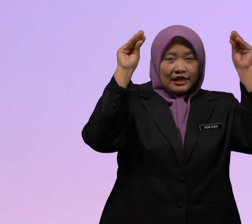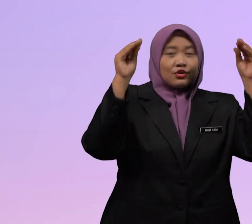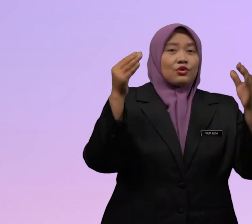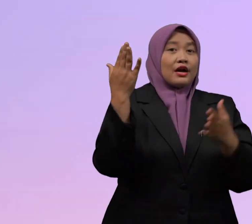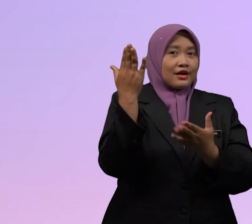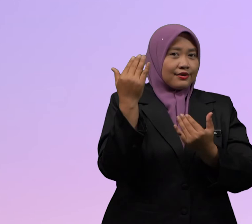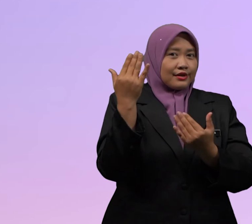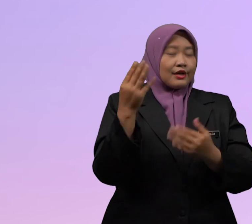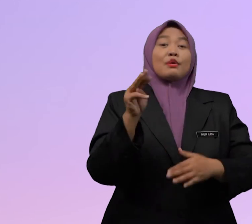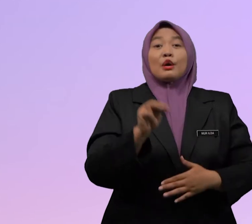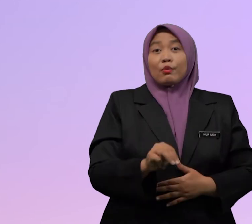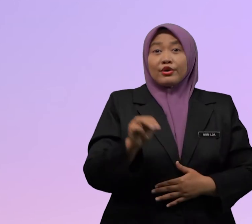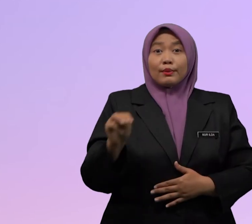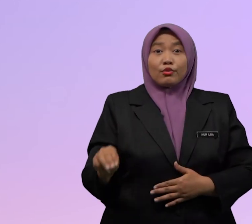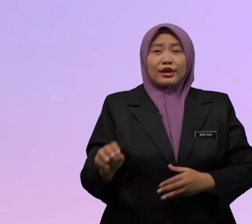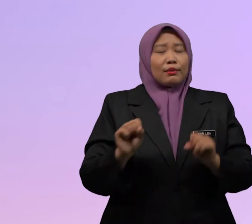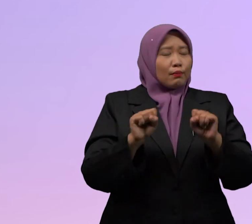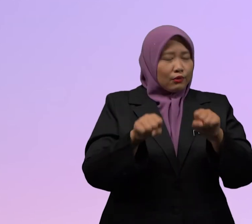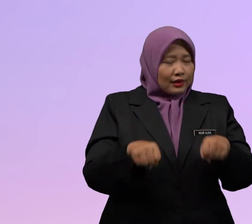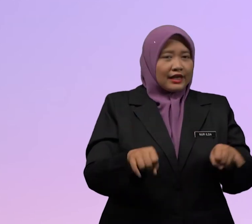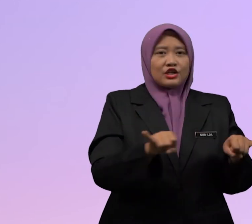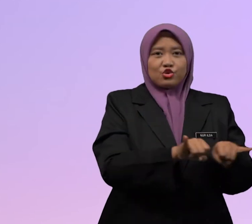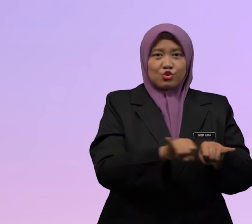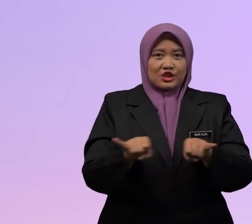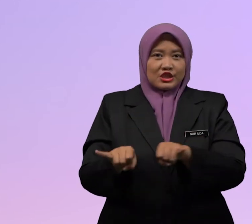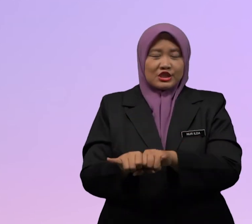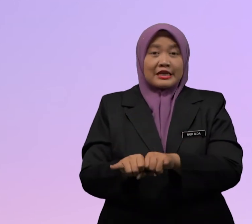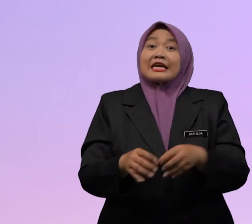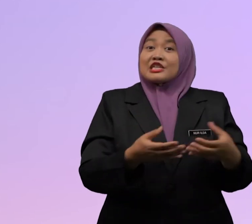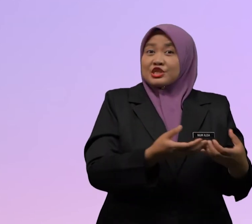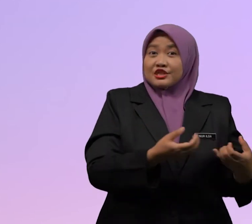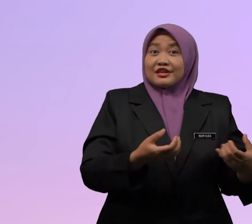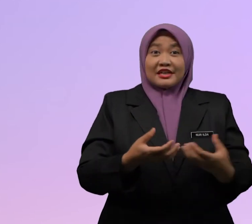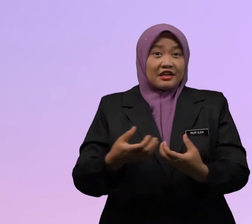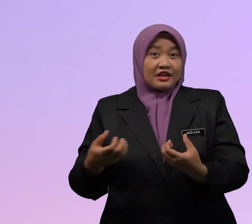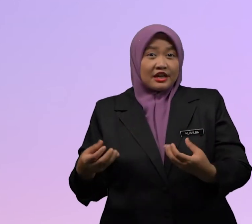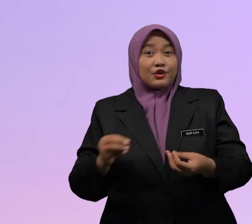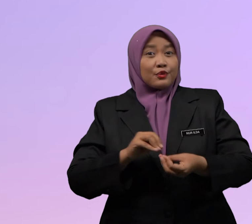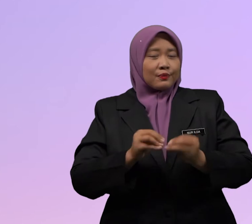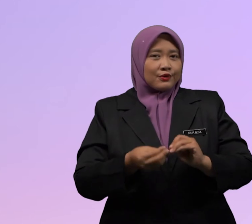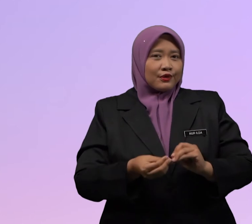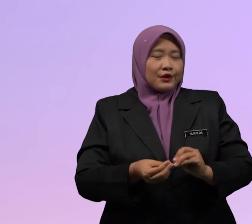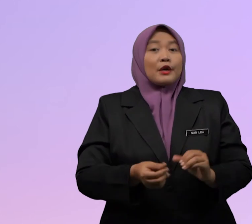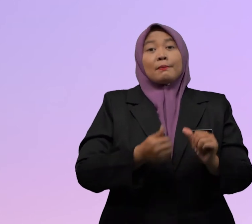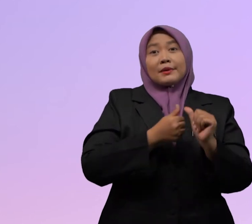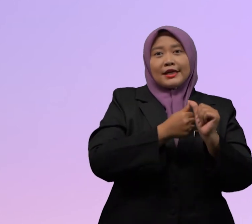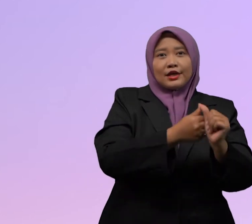Cikgu harap murid-murid boleh juga cerakinkan nombor